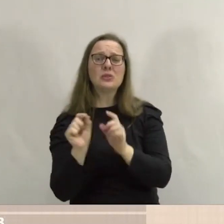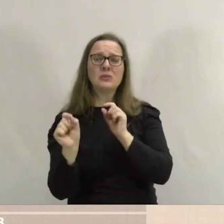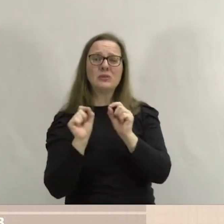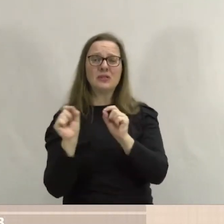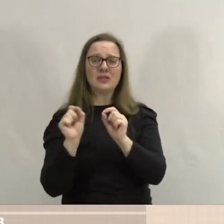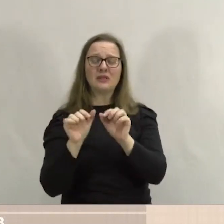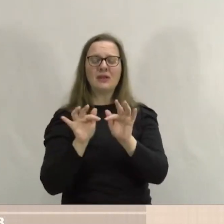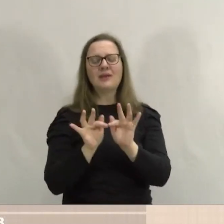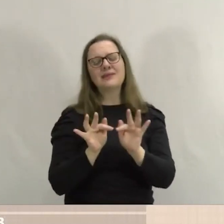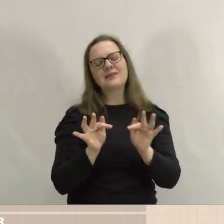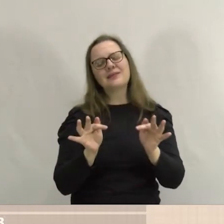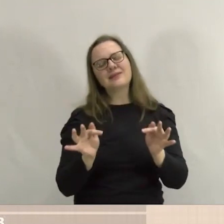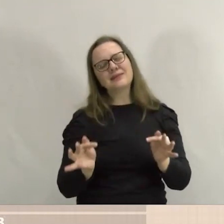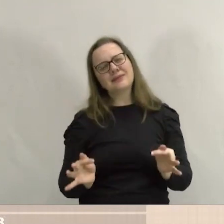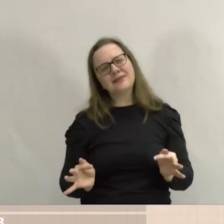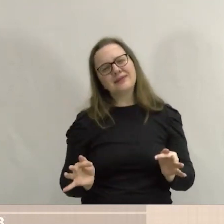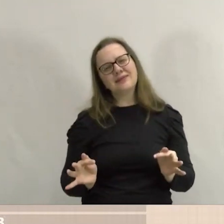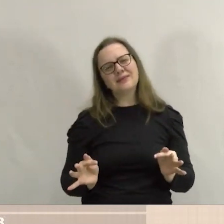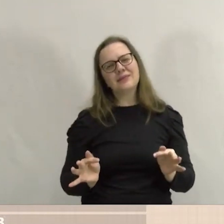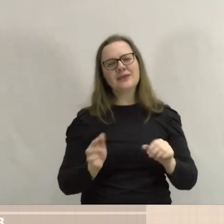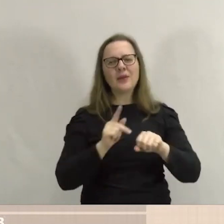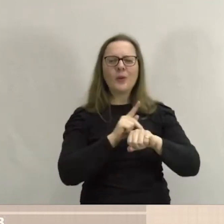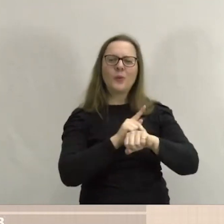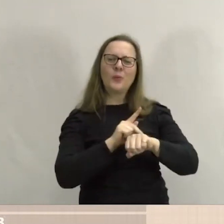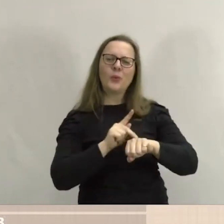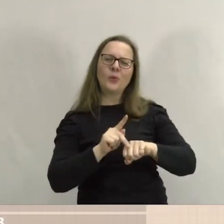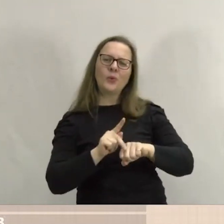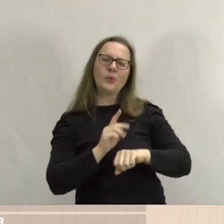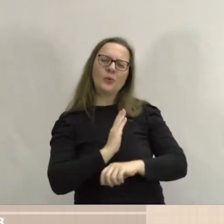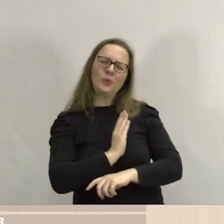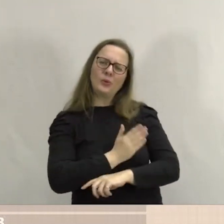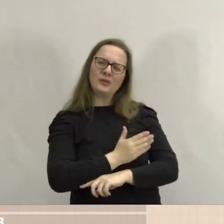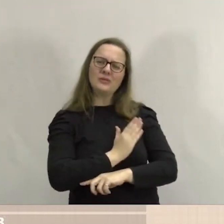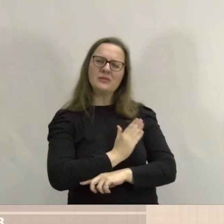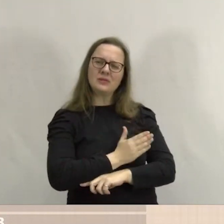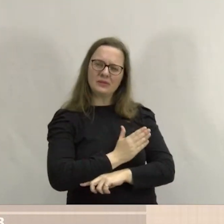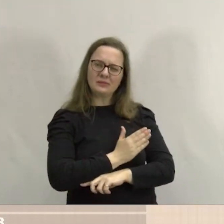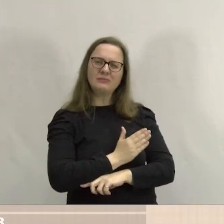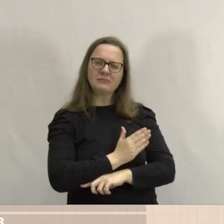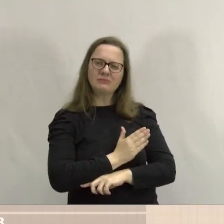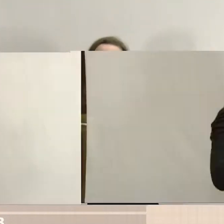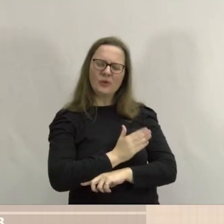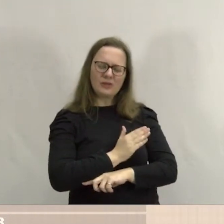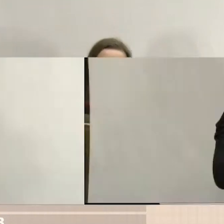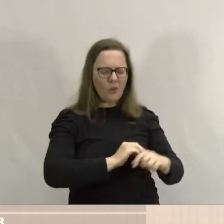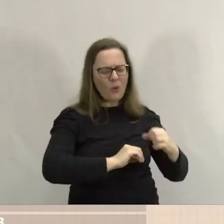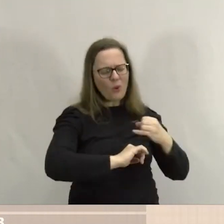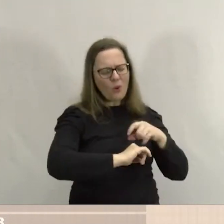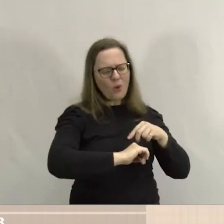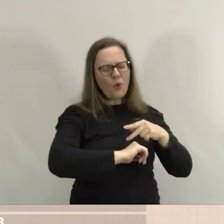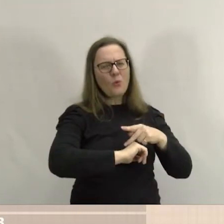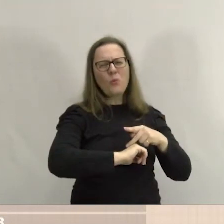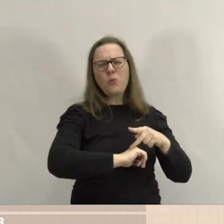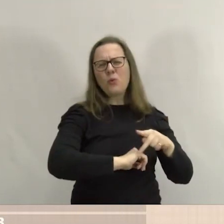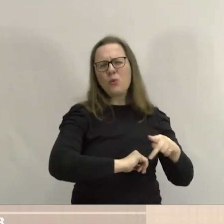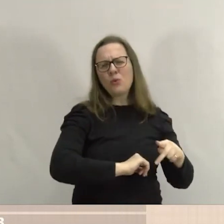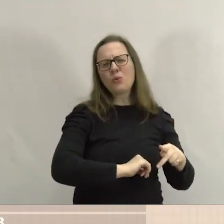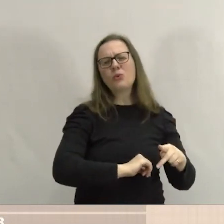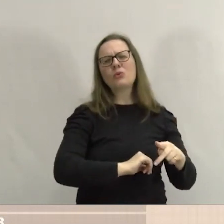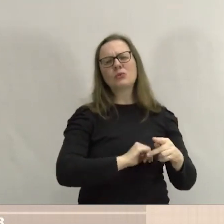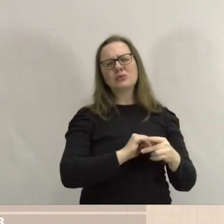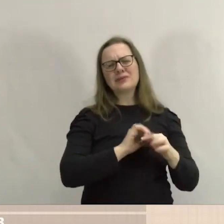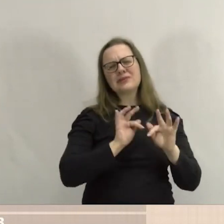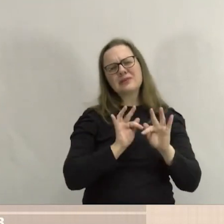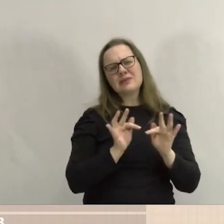somos sempre simples. Com relação a Deus, somos sempre puros. Mesmo que eu não entenda